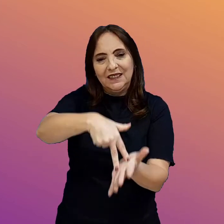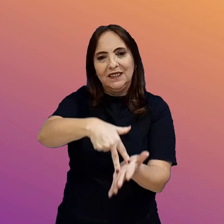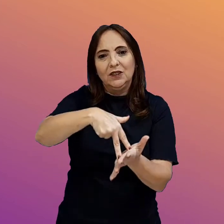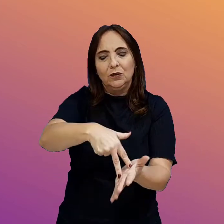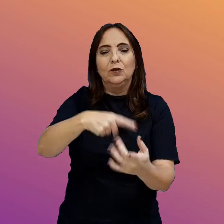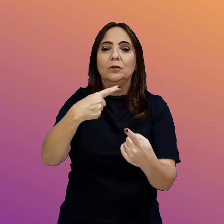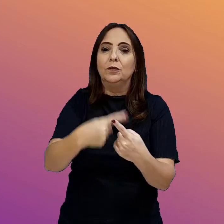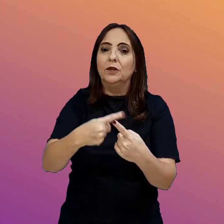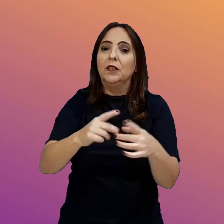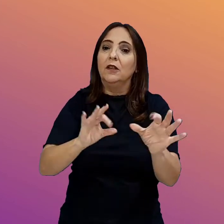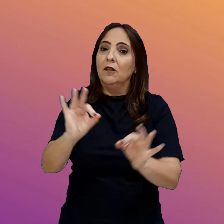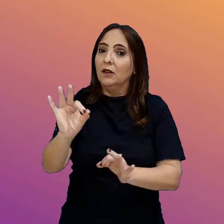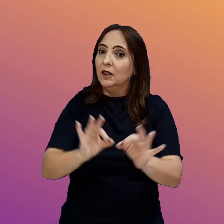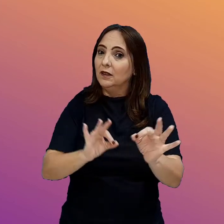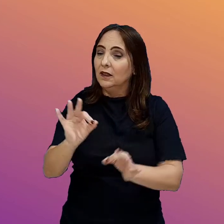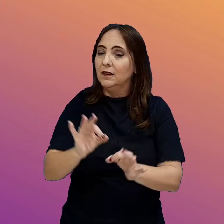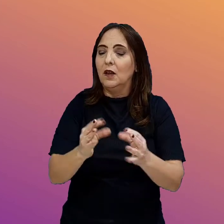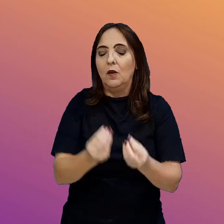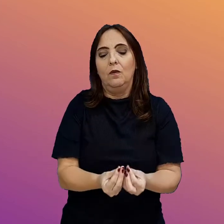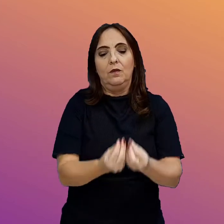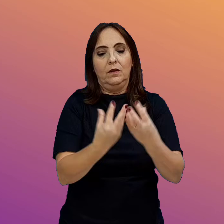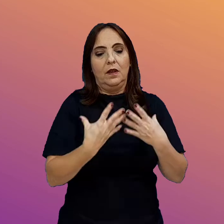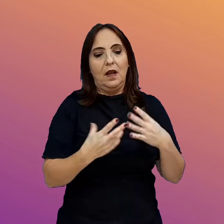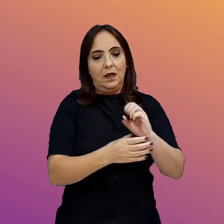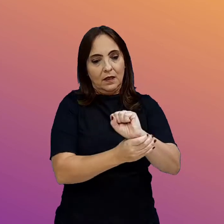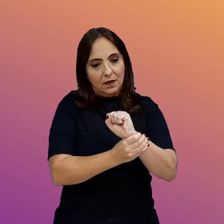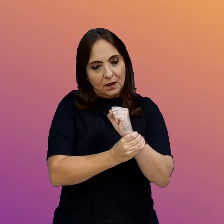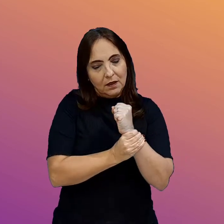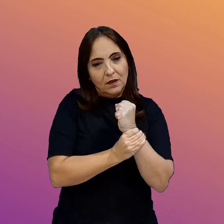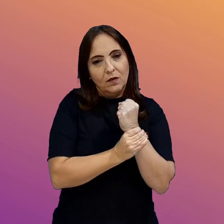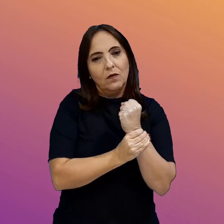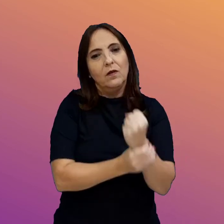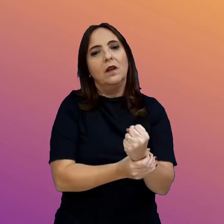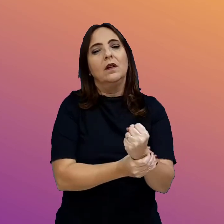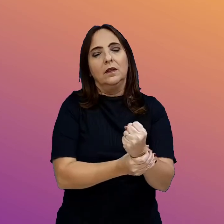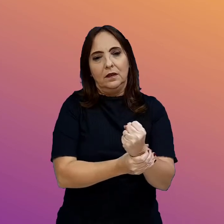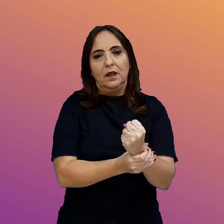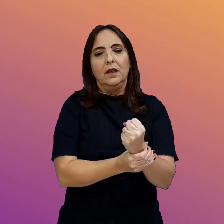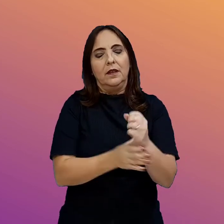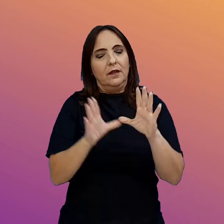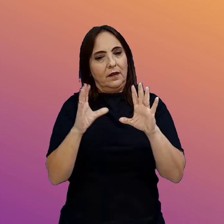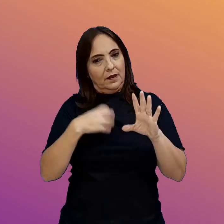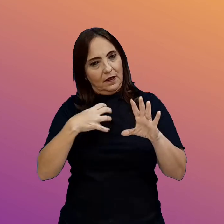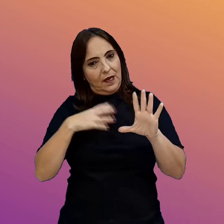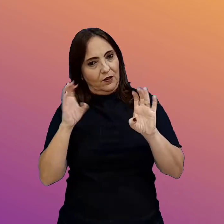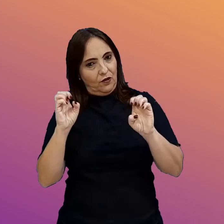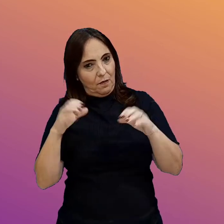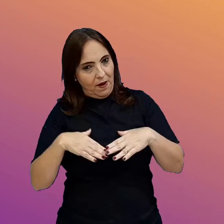a organização ela traz segurança. E segurança vem o bem-estar.